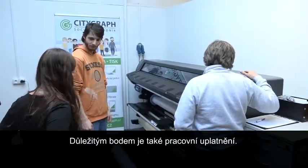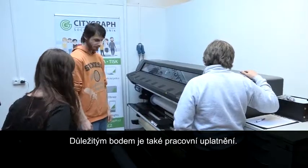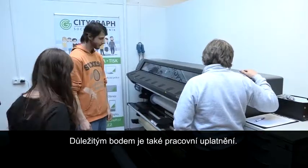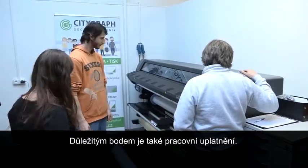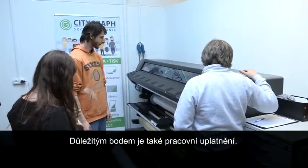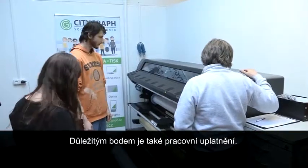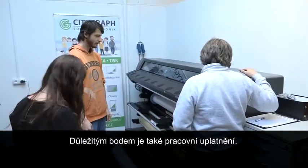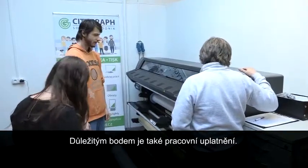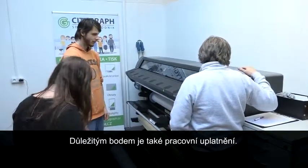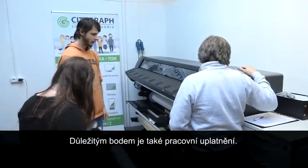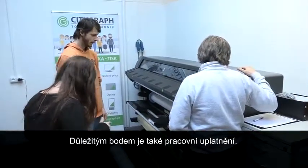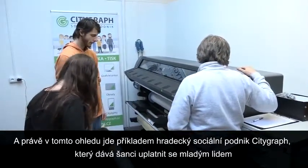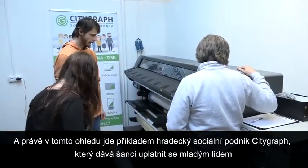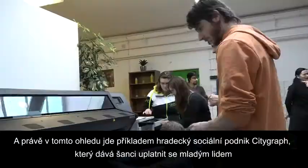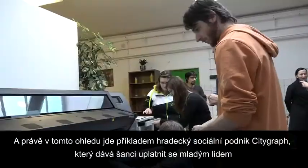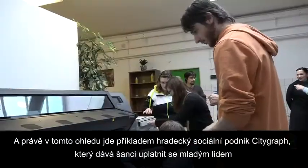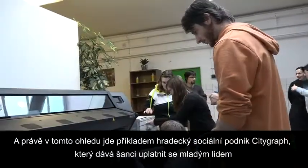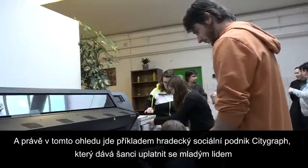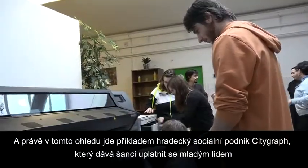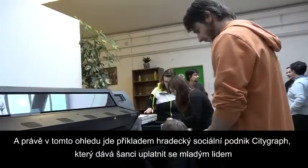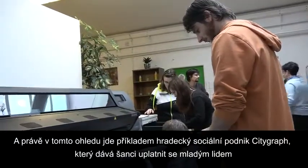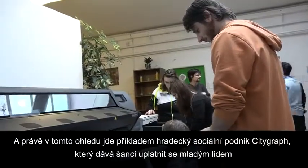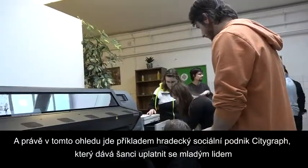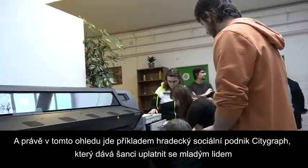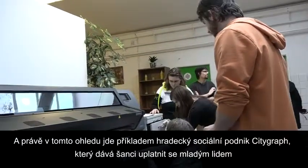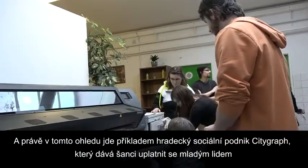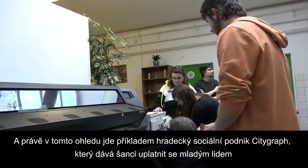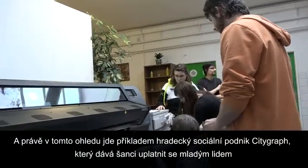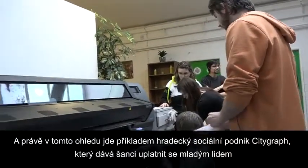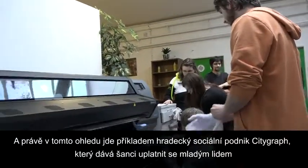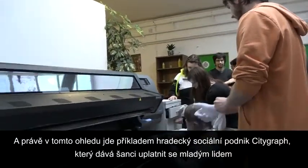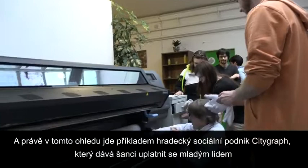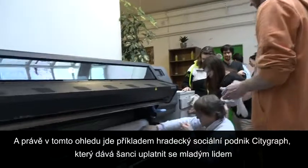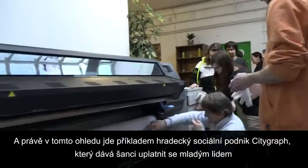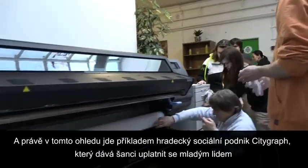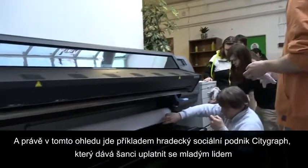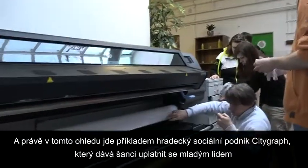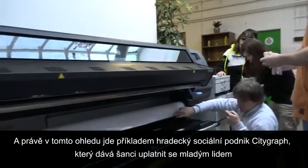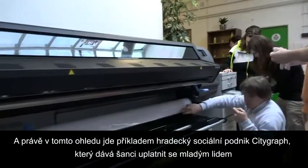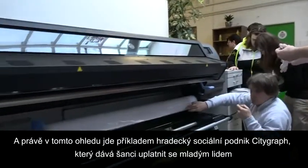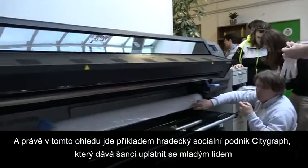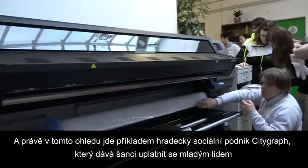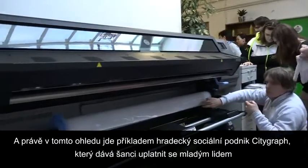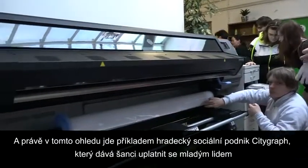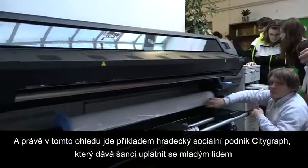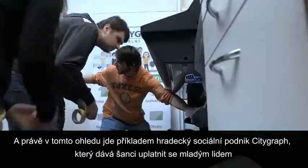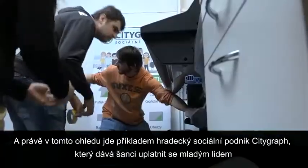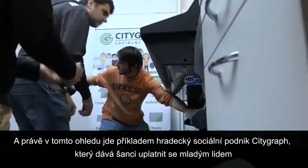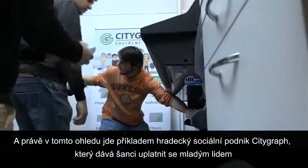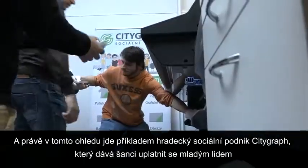pracovní uplatnění. A právě v tomto ohledu jde příkladem hradecký sociální podnik CityGraph, který dává šanci uplatnit se mladým lidem